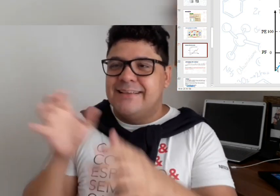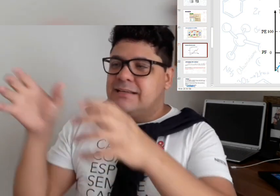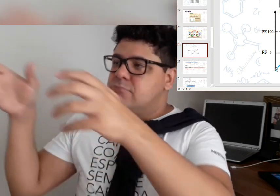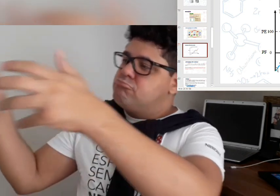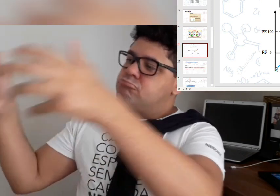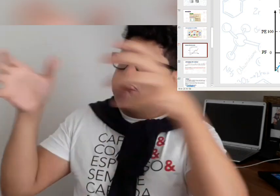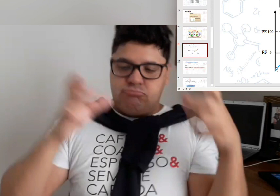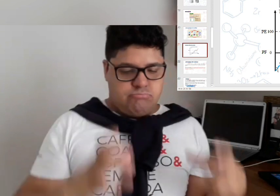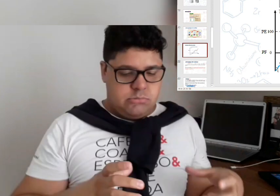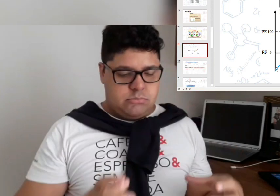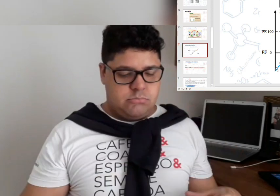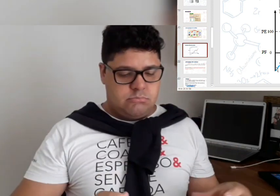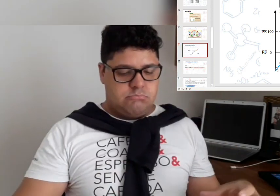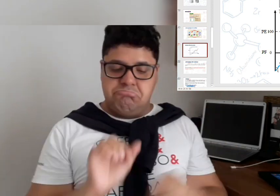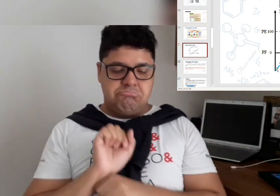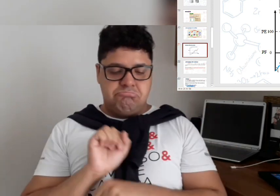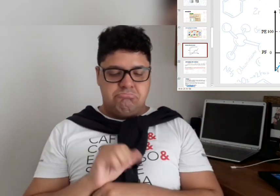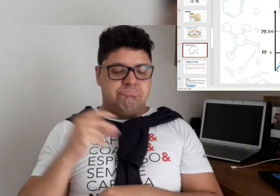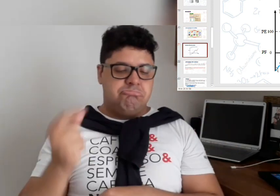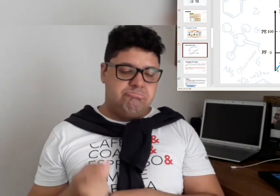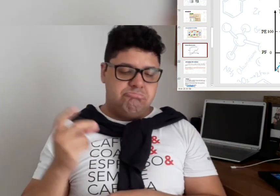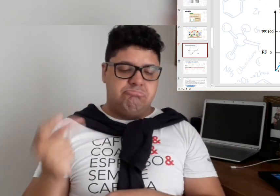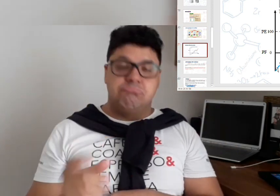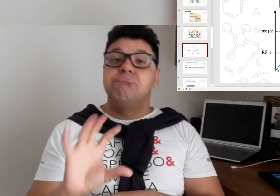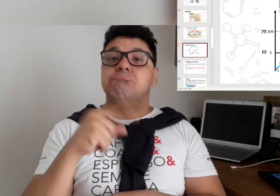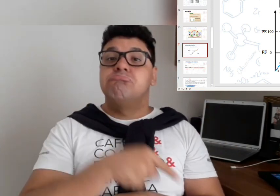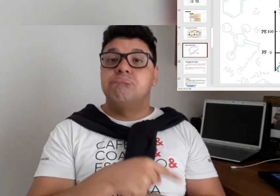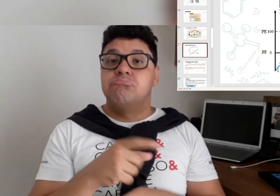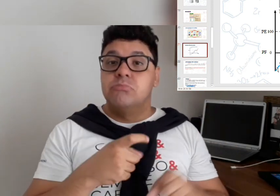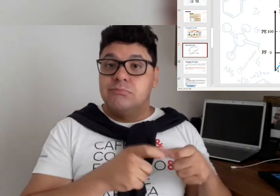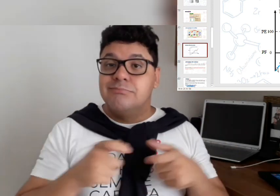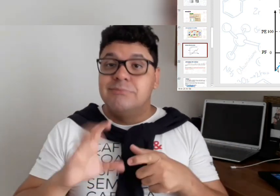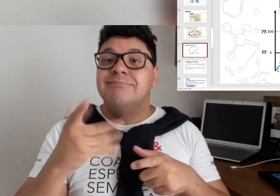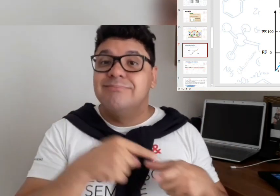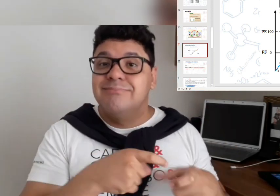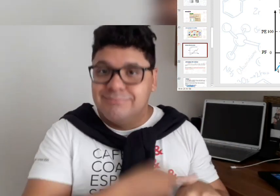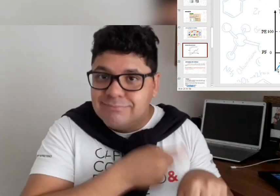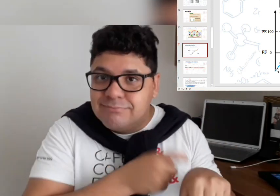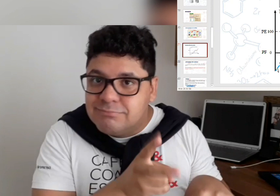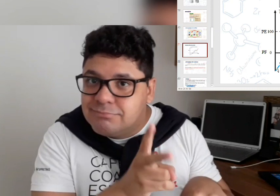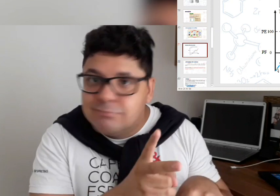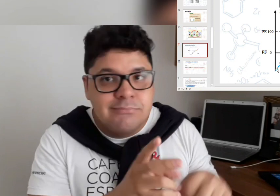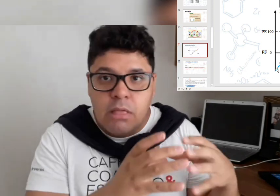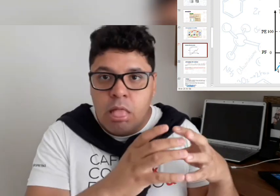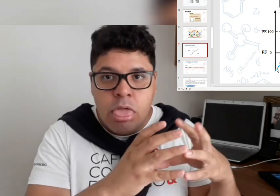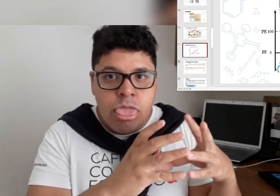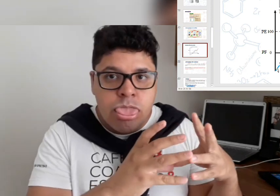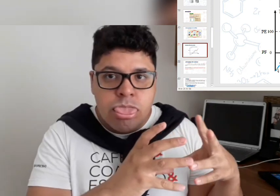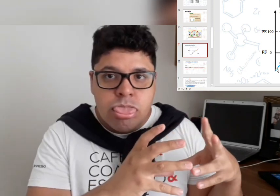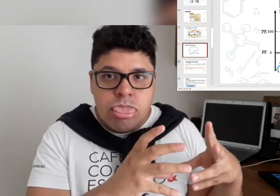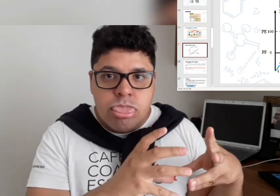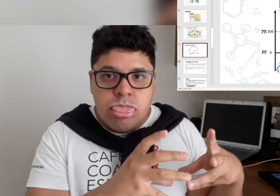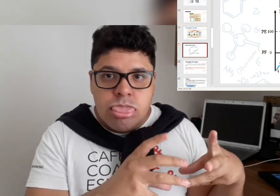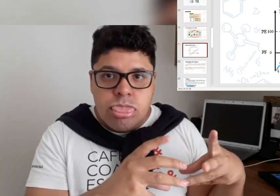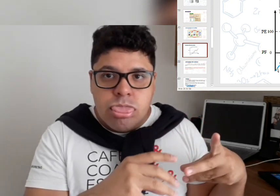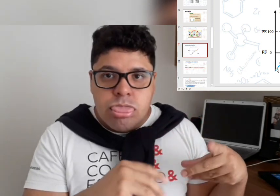temperaturas mais elevadas. Tanto é que você observa que ele derrete, passa do estado sólido para o estado líquido. Mas ele passa do estado sólido